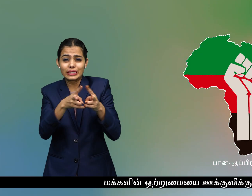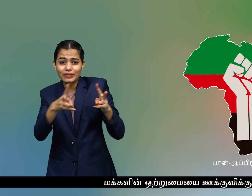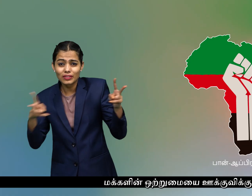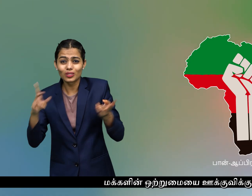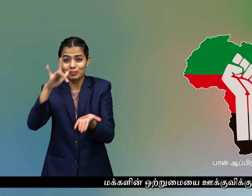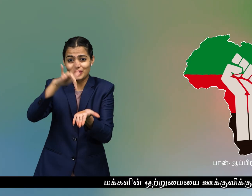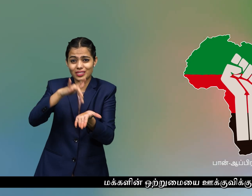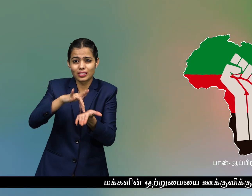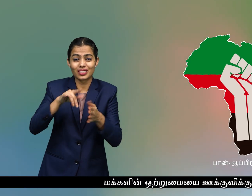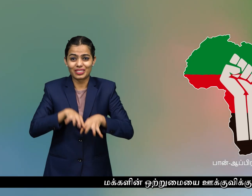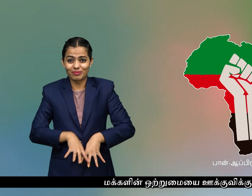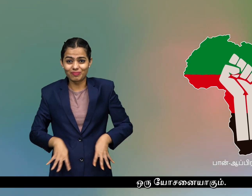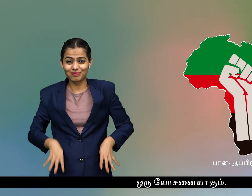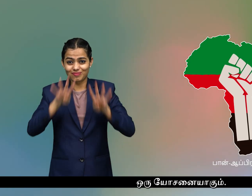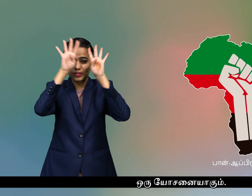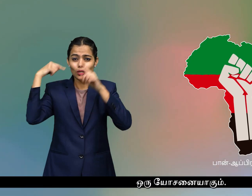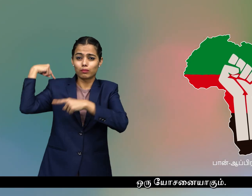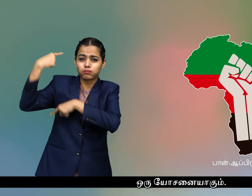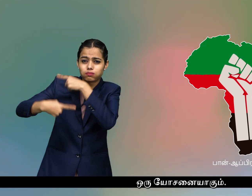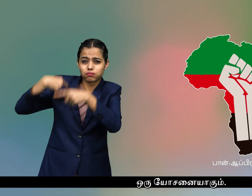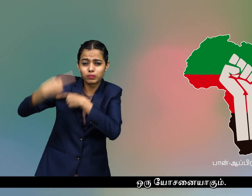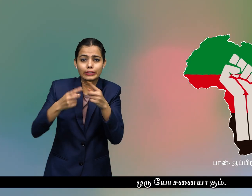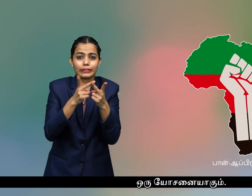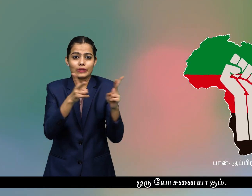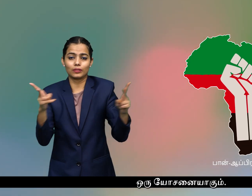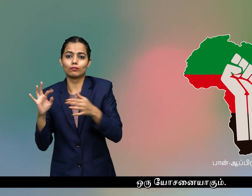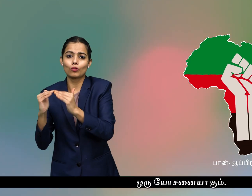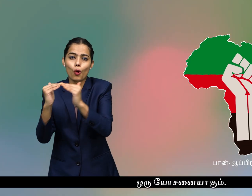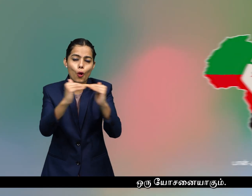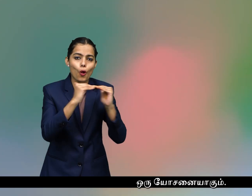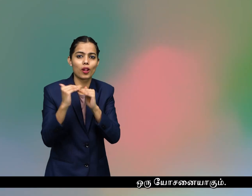மக்களின் ஒற்றுமையை ஊக்குவிக்கும் ஒரு யோசனையாகும்.